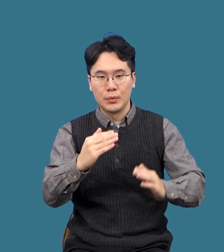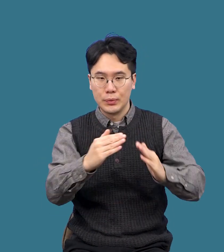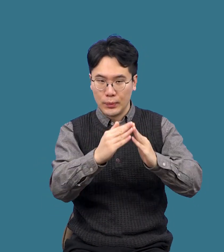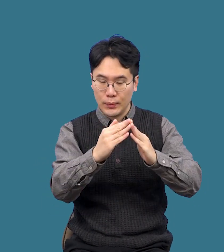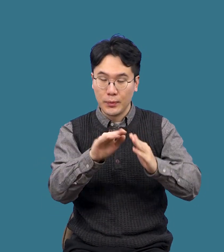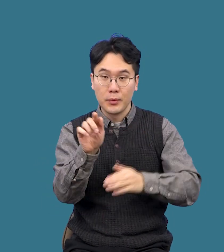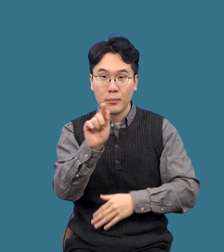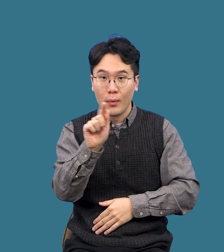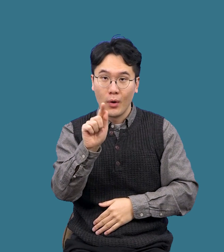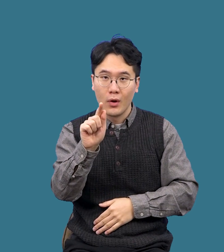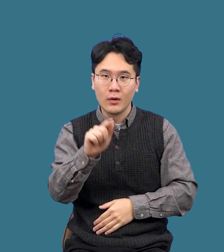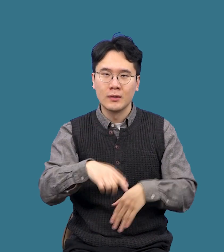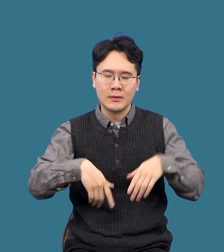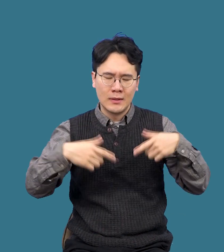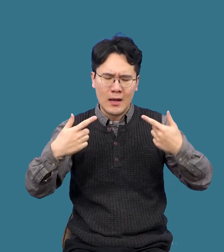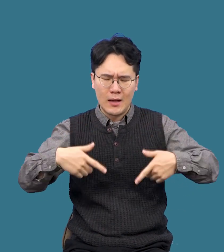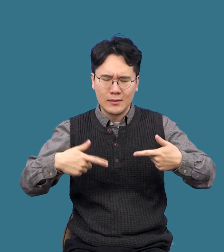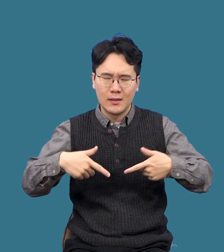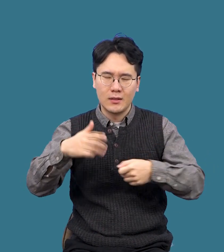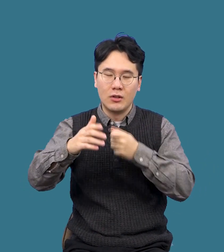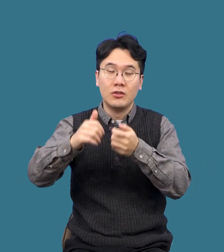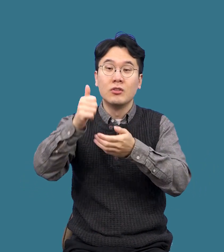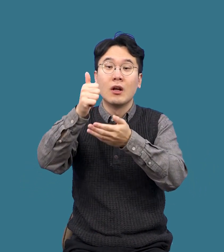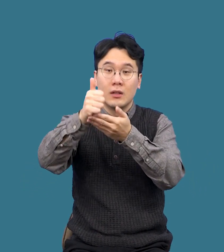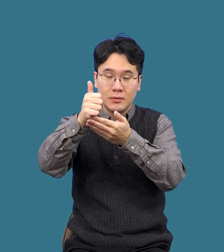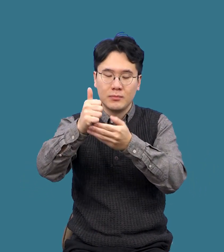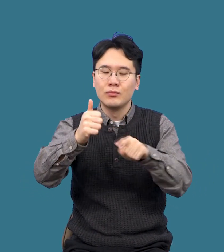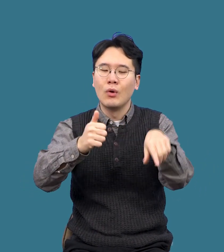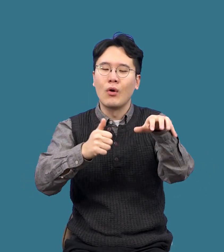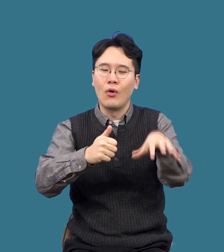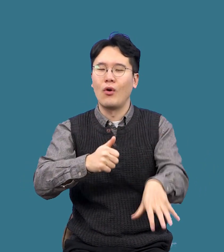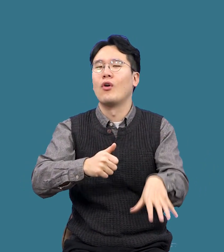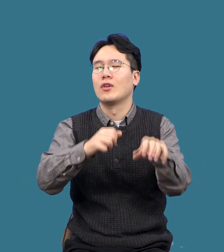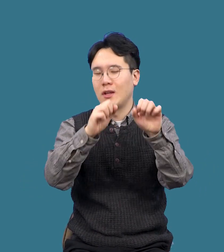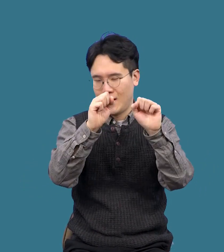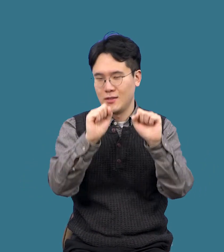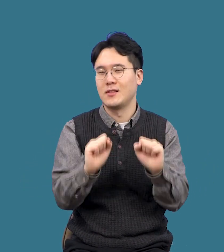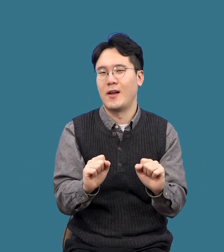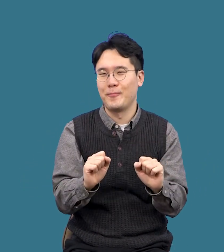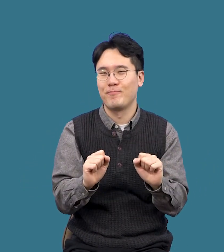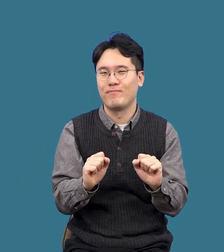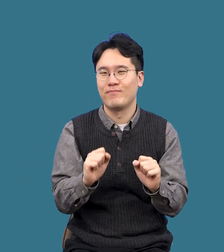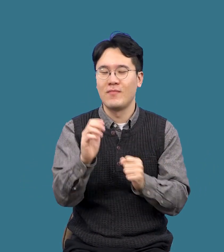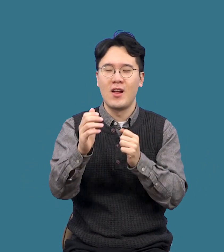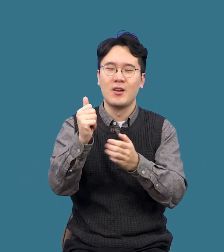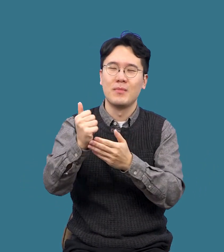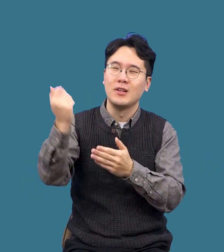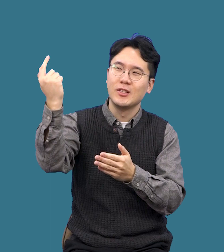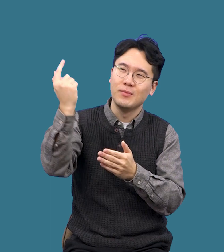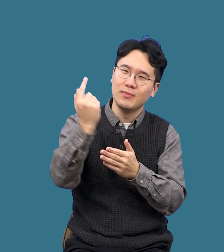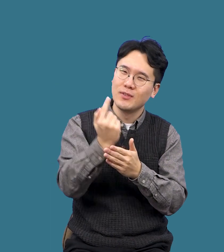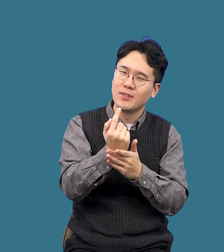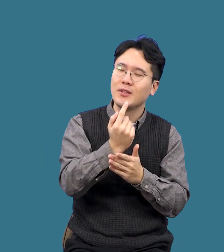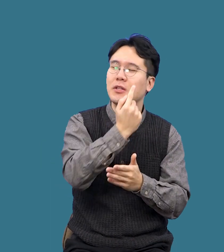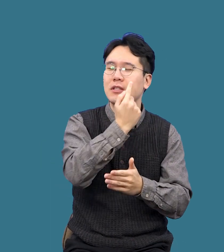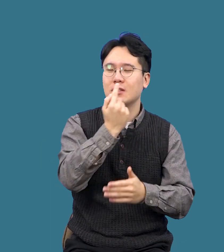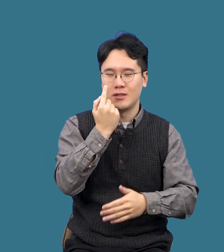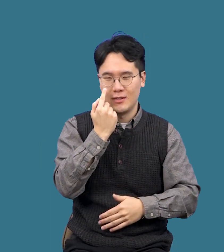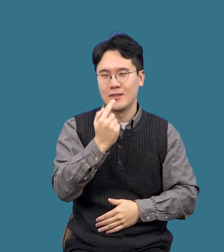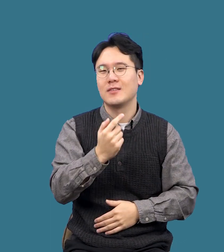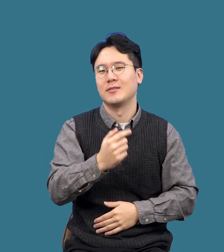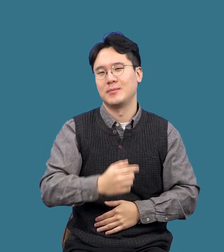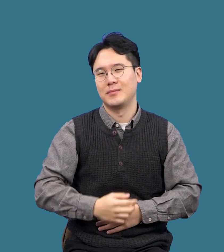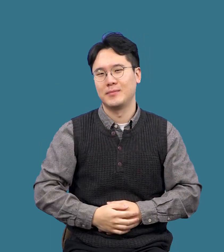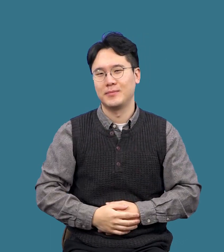거기에 계시다. 하나님의 임재, presence of God, 하나님의 임재의 표상이었습니다. 그들의